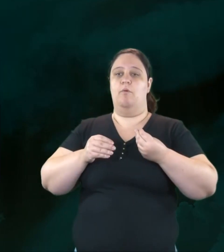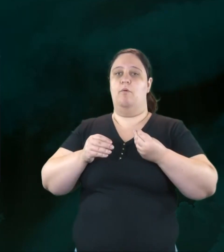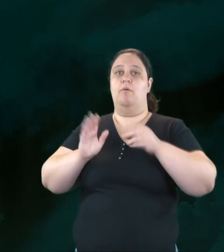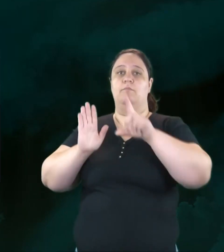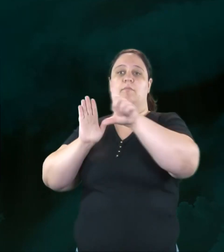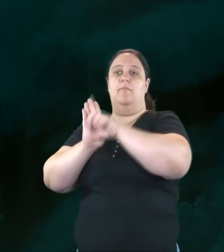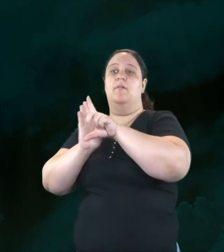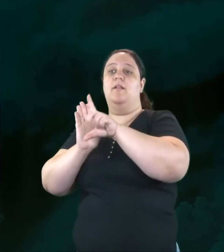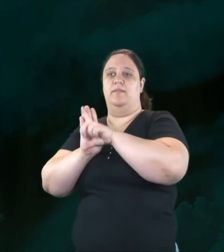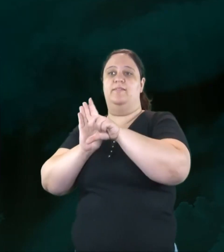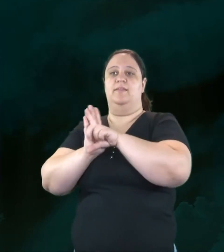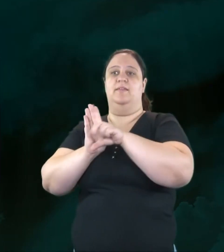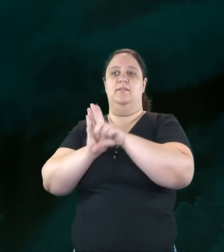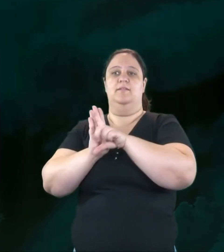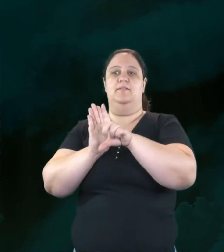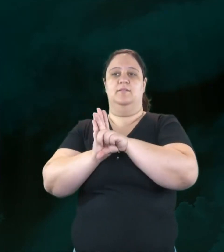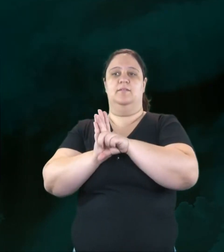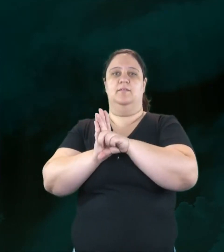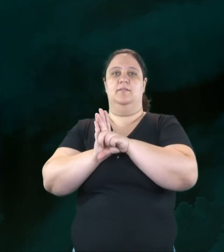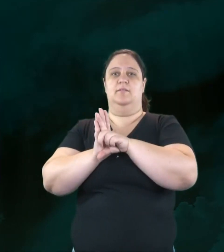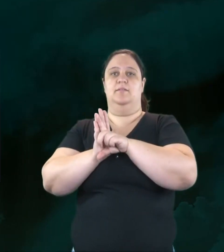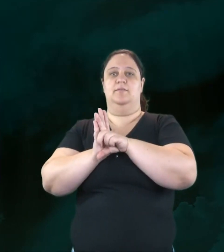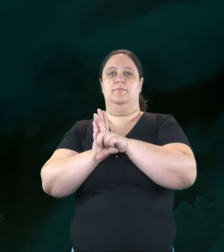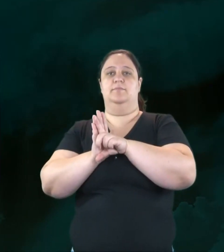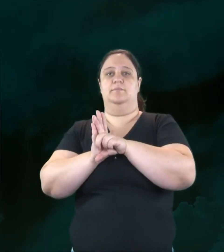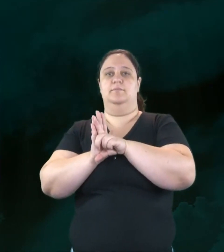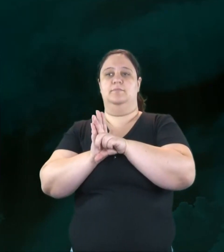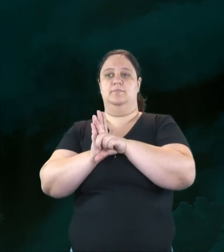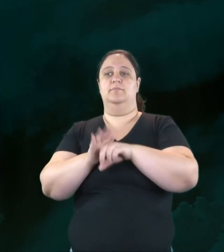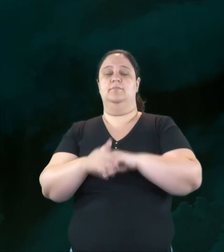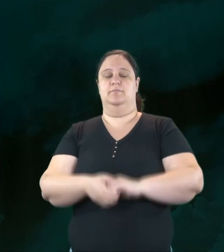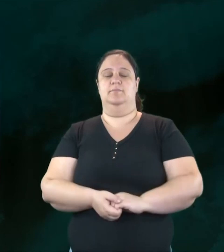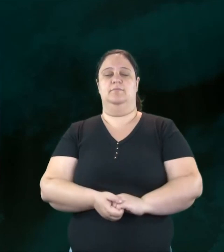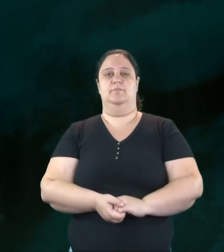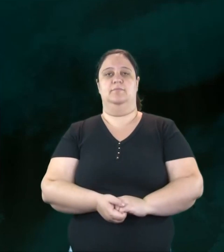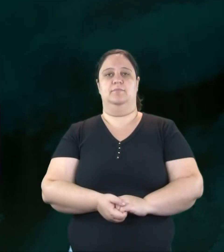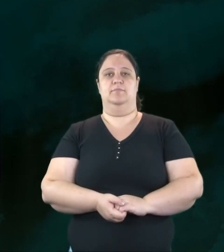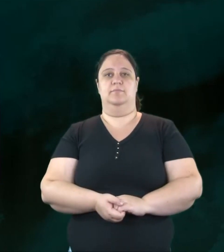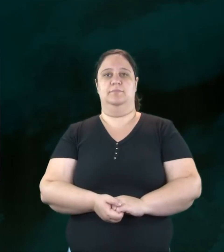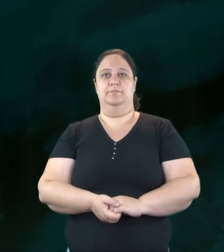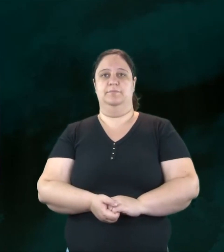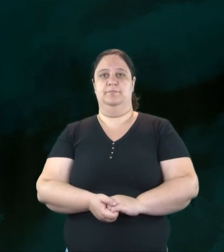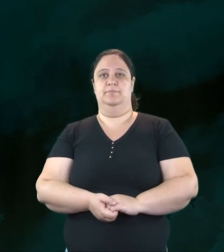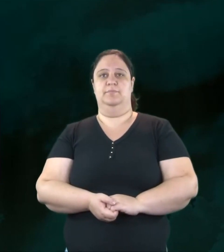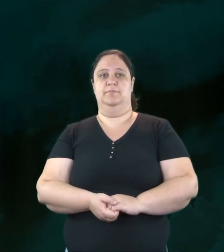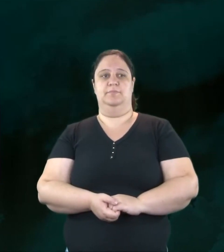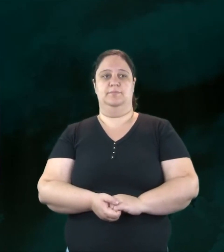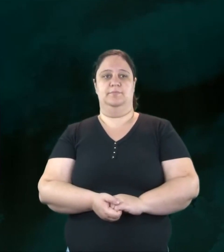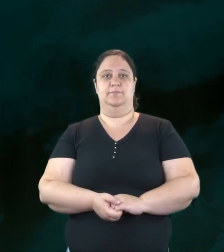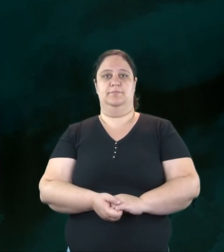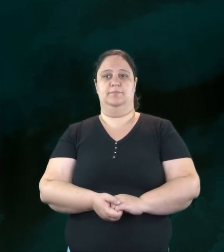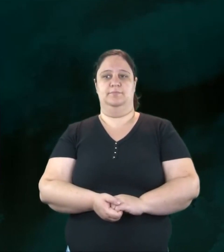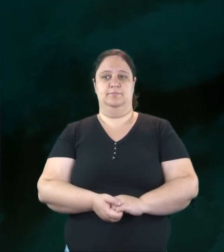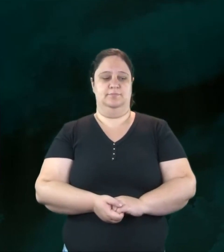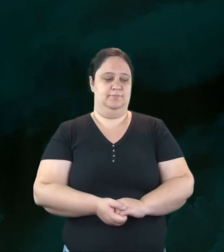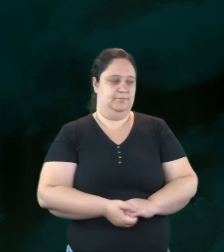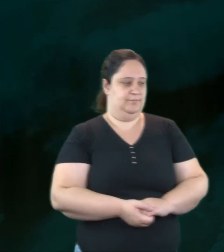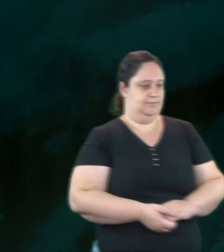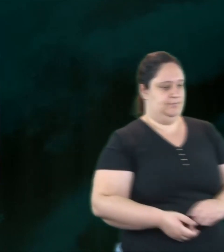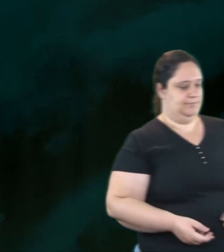de Moisés foi enviada para o povo de Israel para servir de um aio,